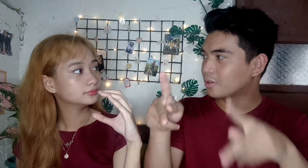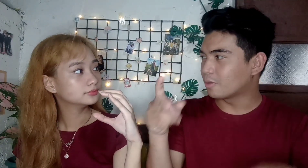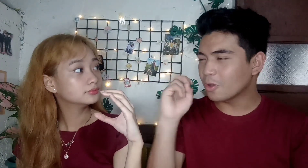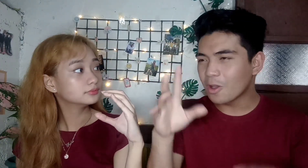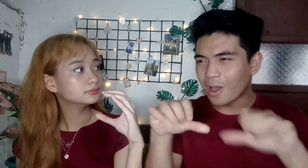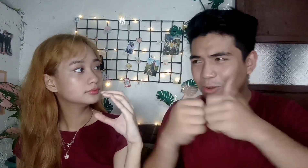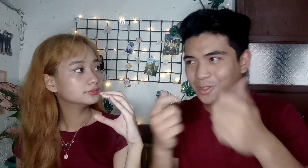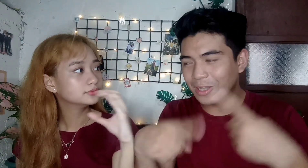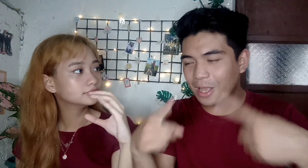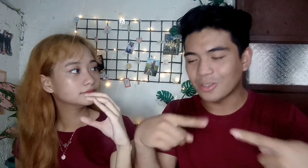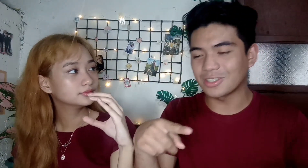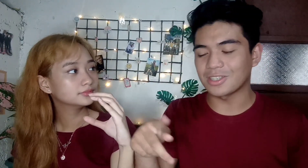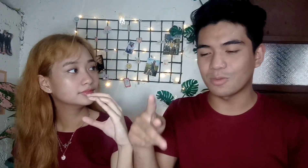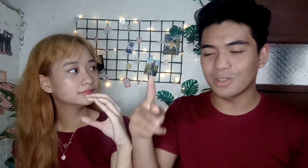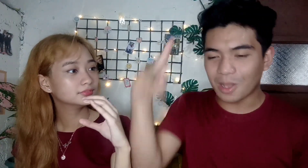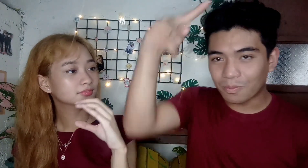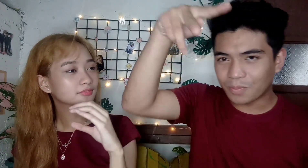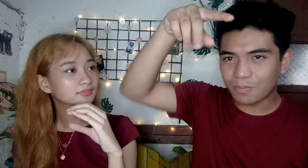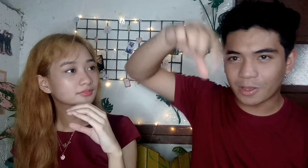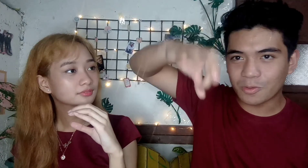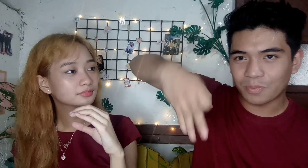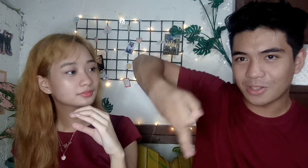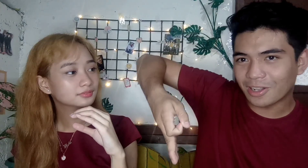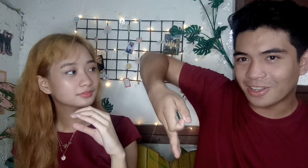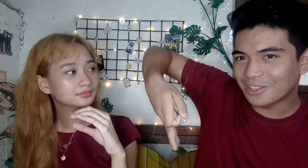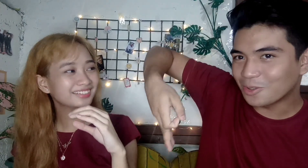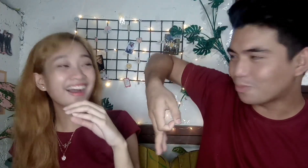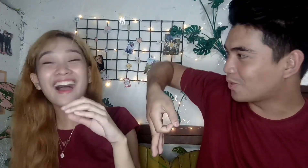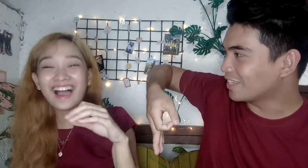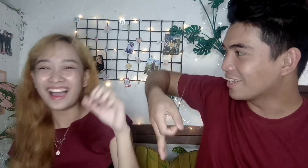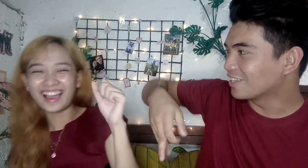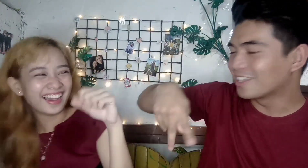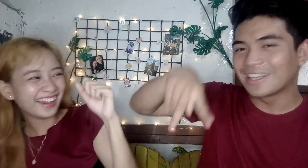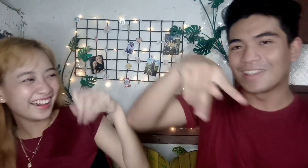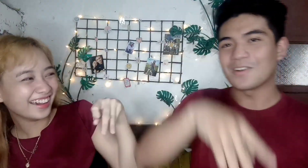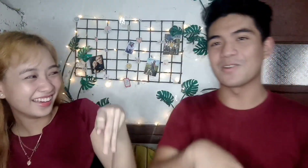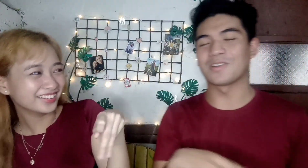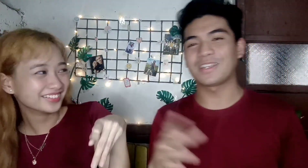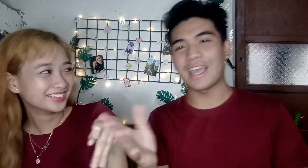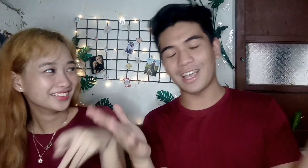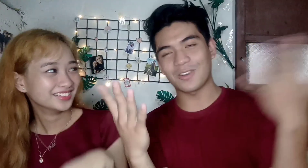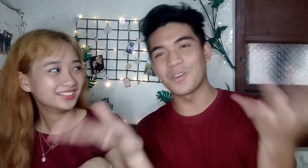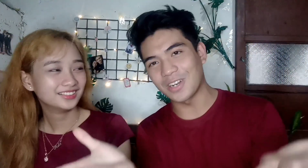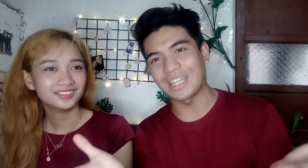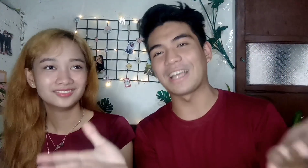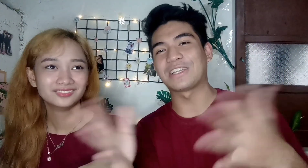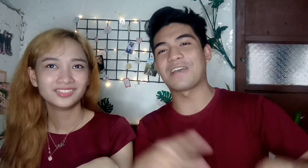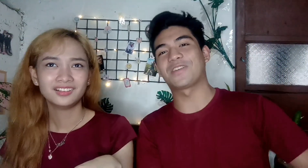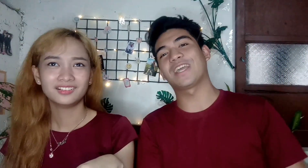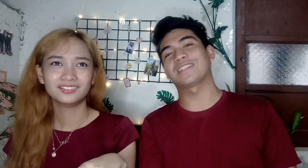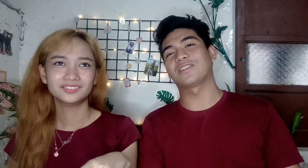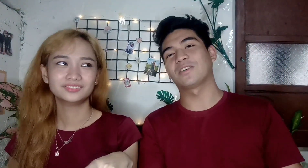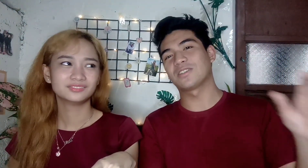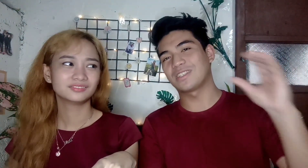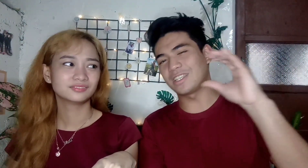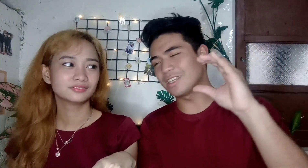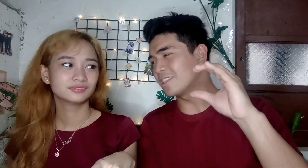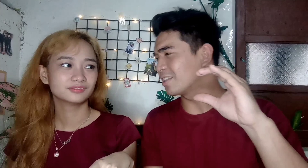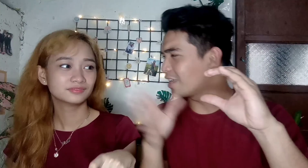hindi ko, how sign language, sasabihin nila, P pa, yung P nila, ganito, P. Oh, kaya, kukorek lang din namin guys, ano. C,